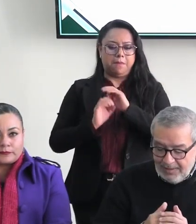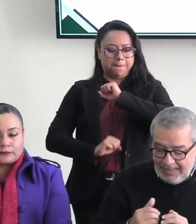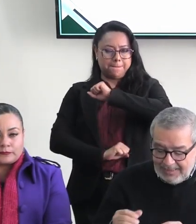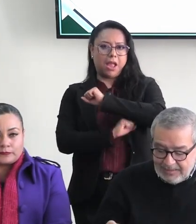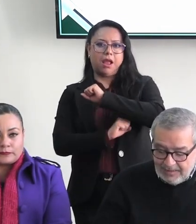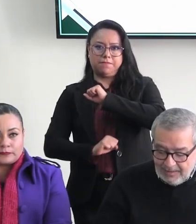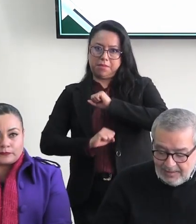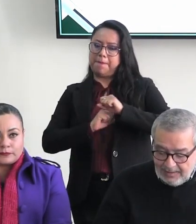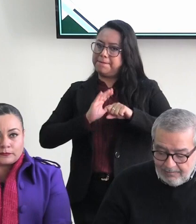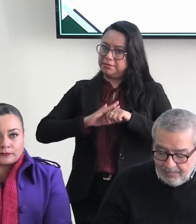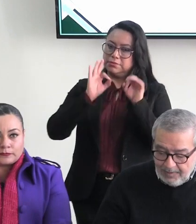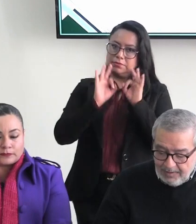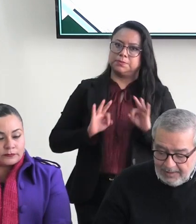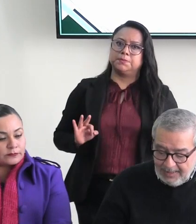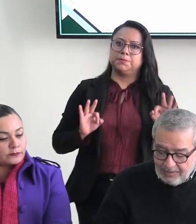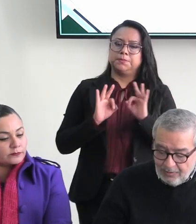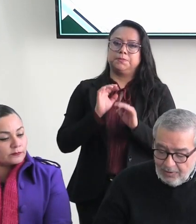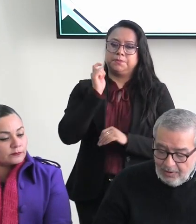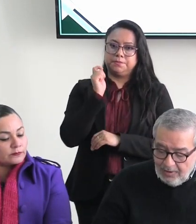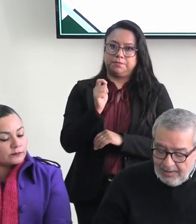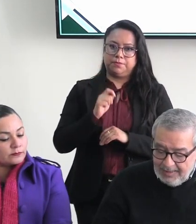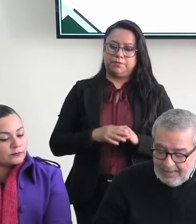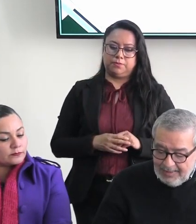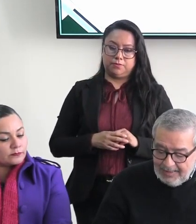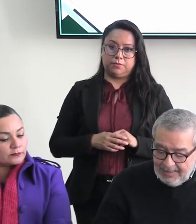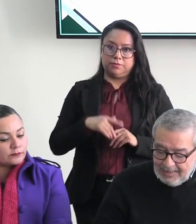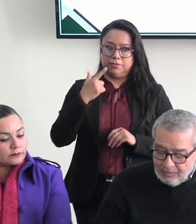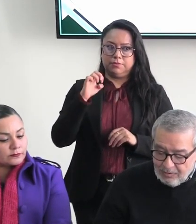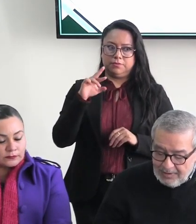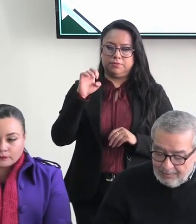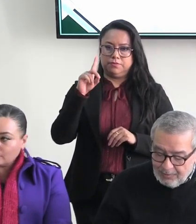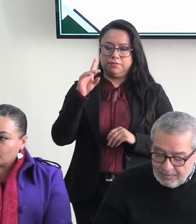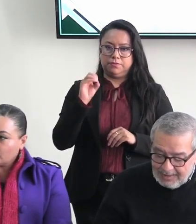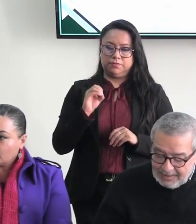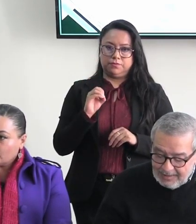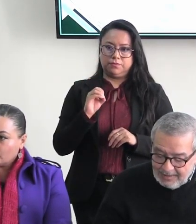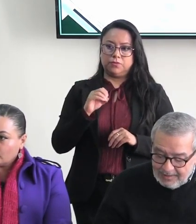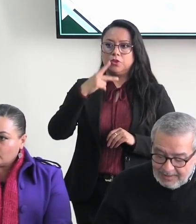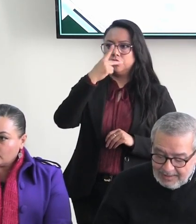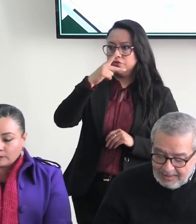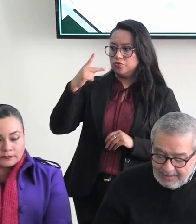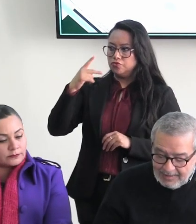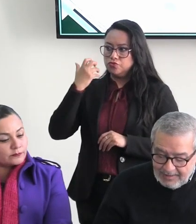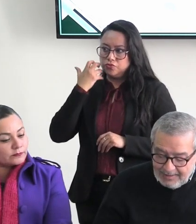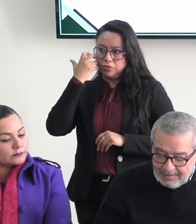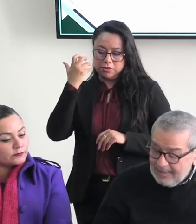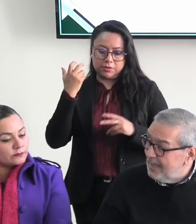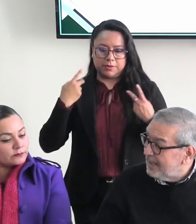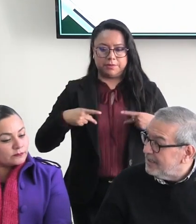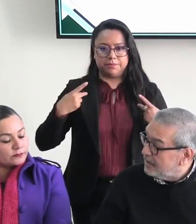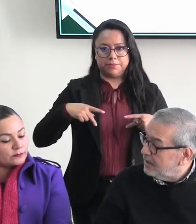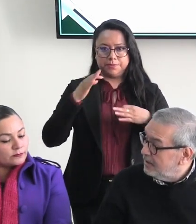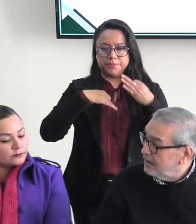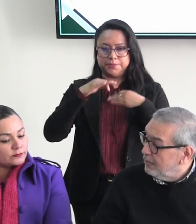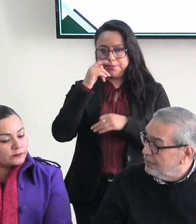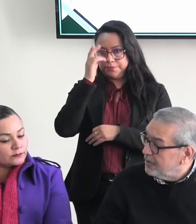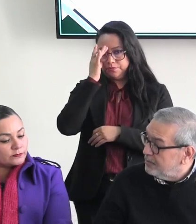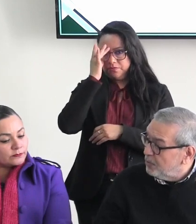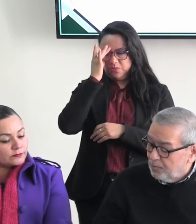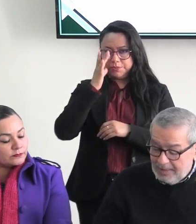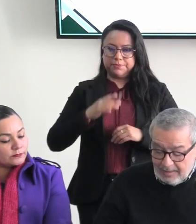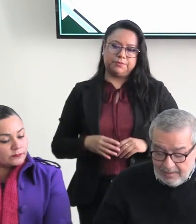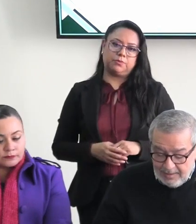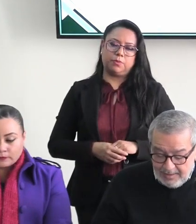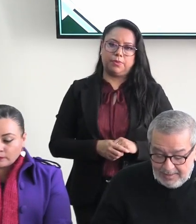esto es, Gerardo, el asunto de la voluntad de la gente, la